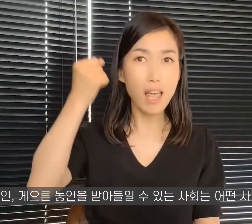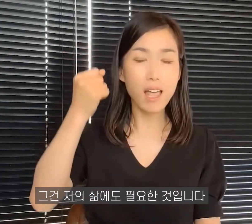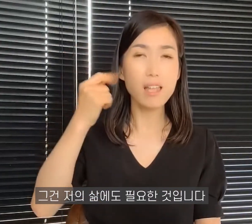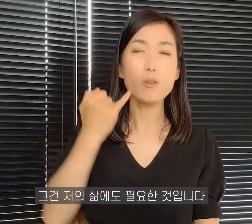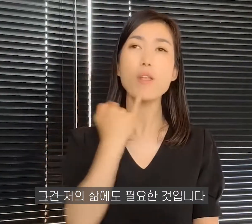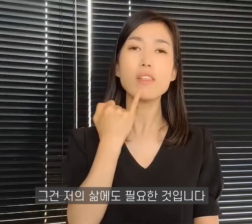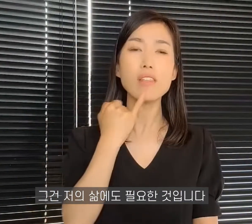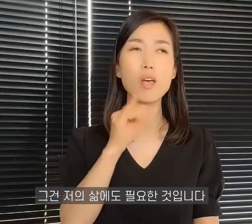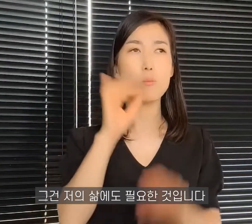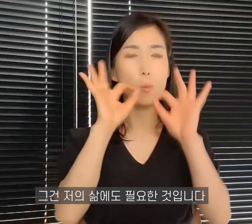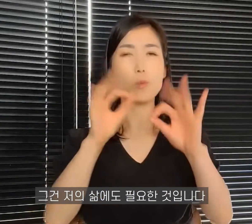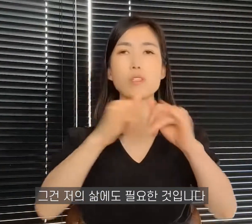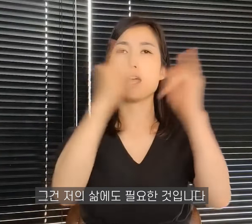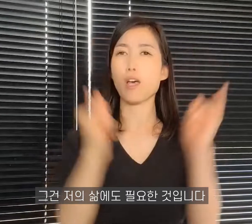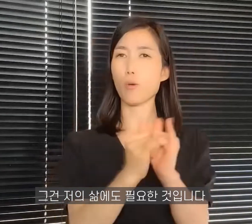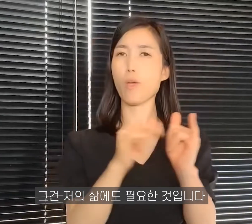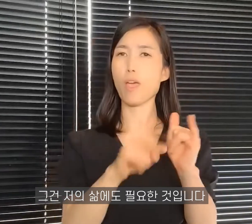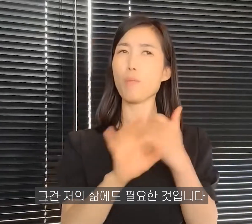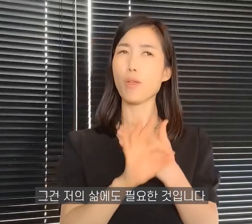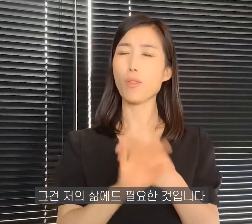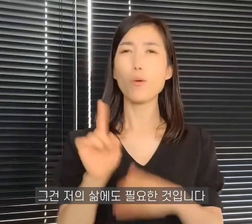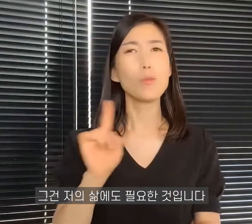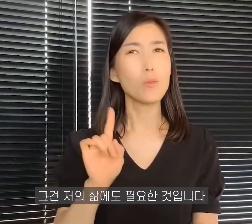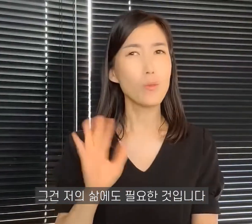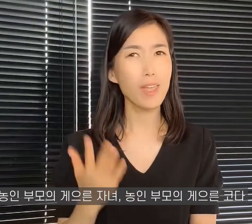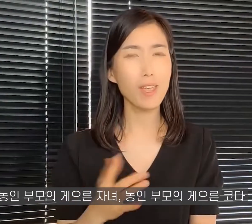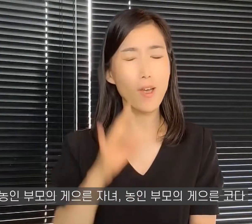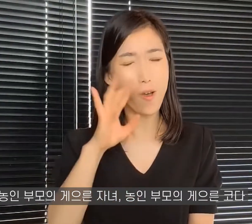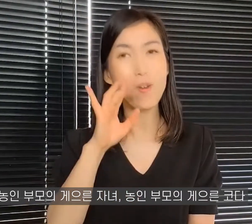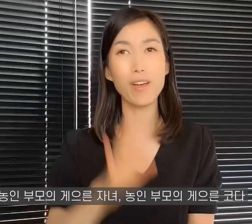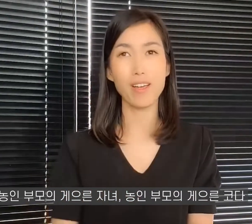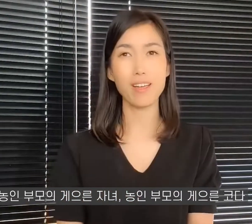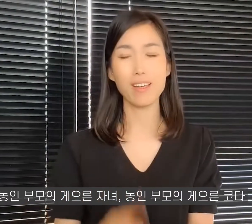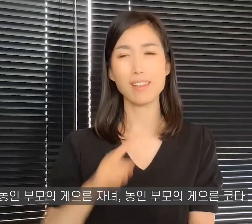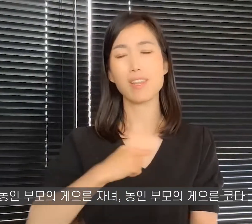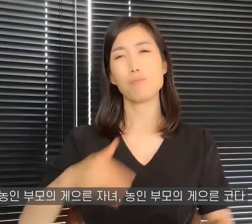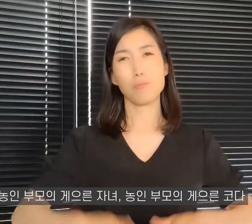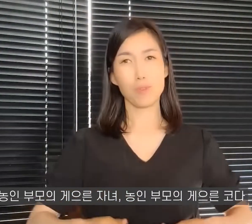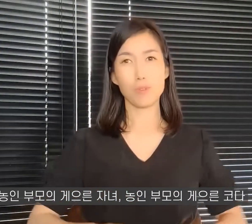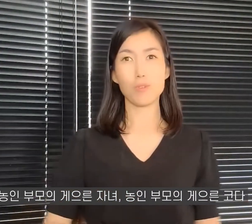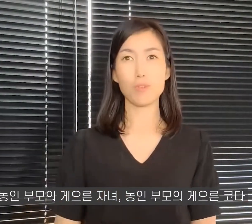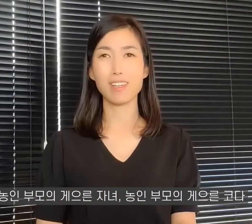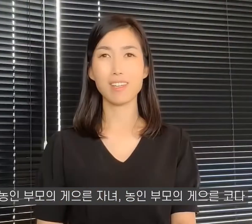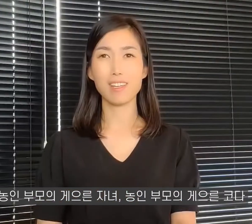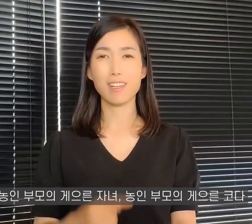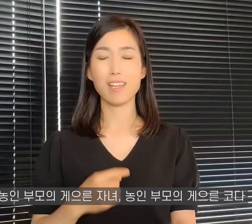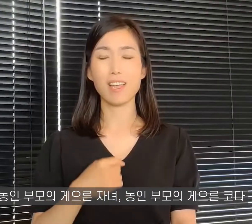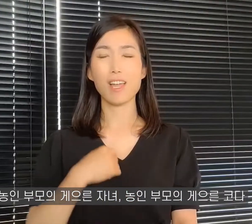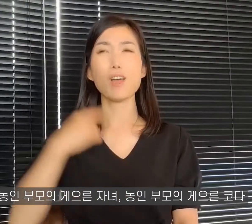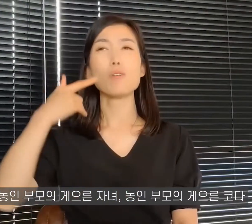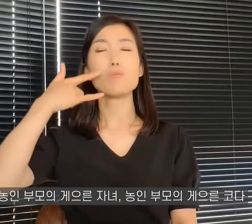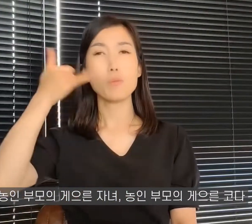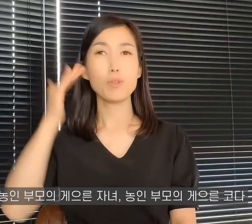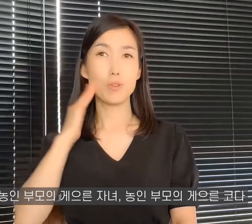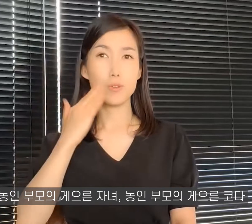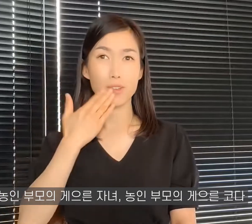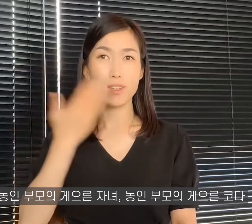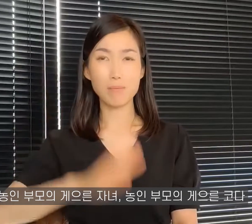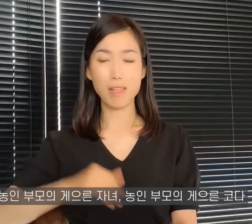그건 저의 삶에도 필요한 것입니다 농인 부모의 게으른 자녀 농인 부모의 게으른